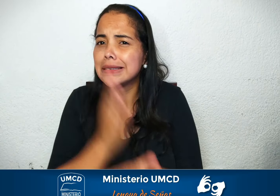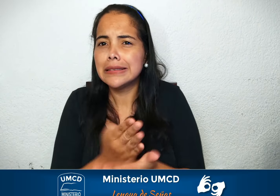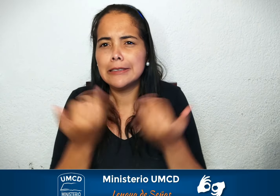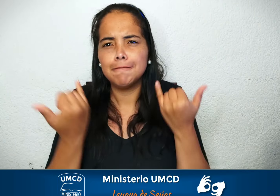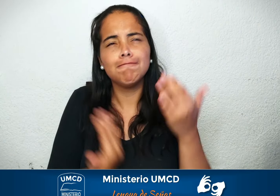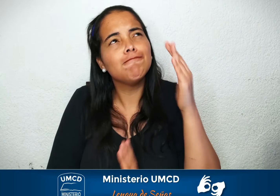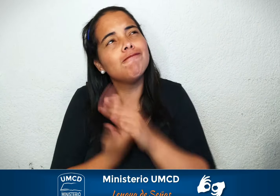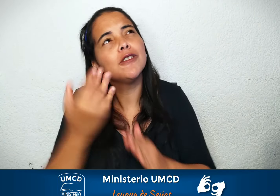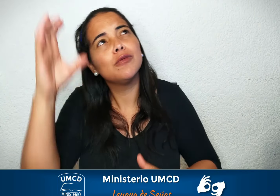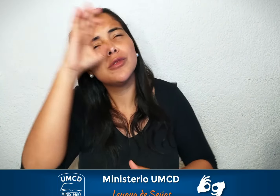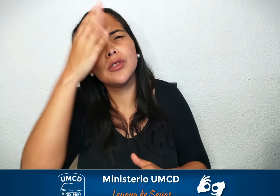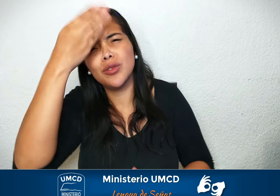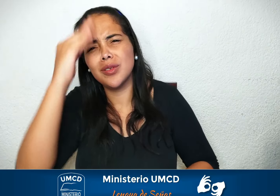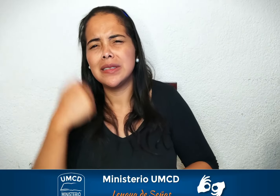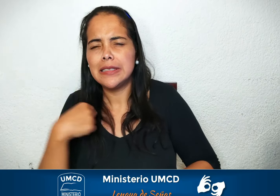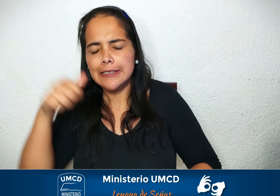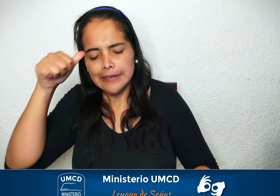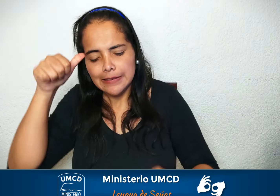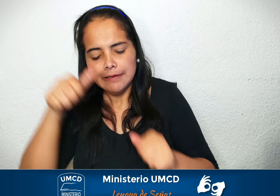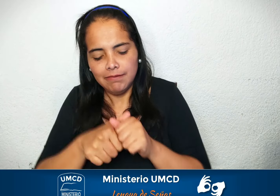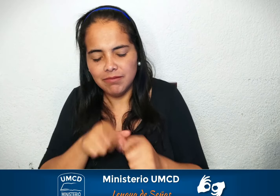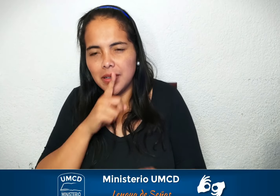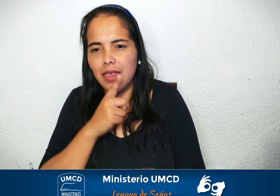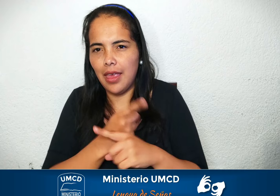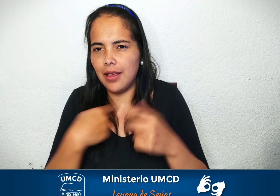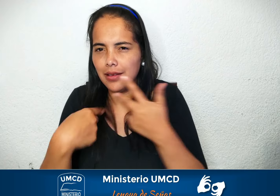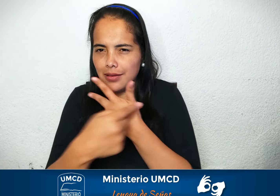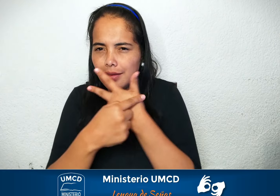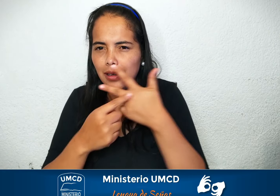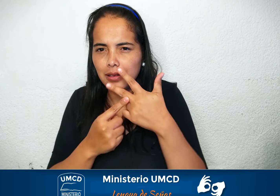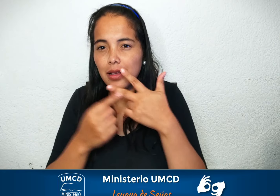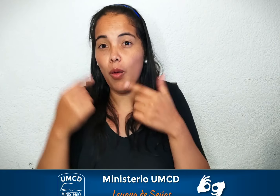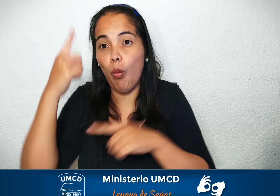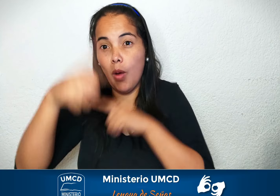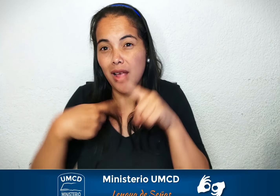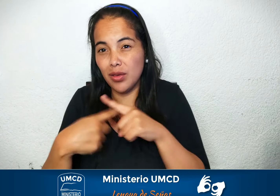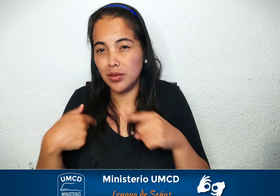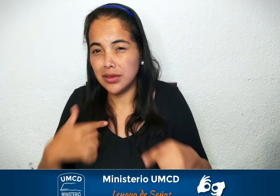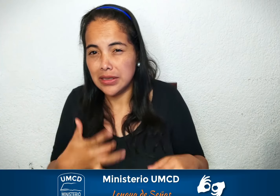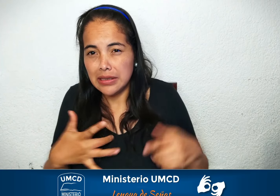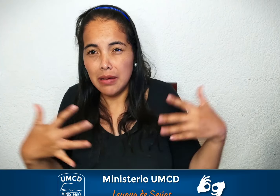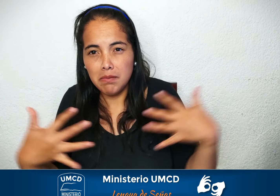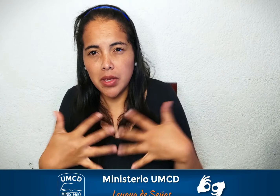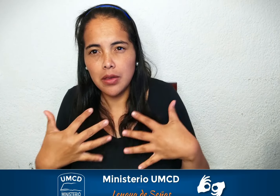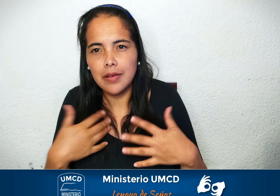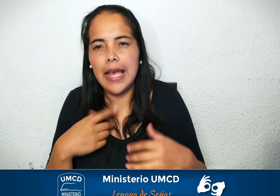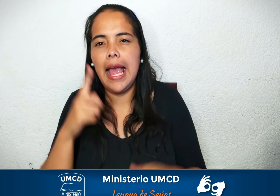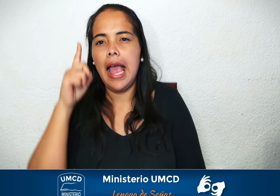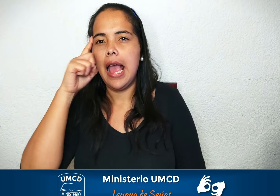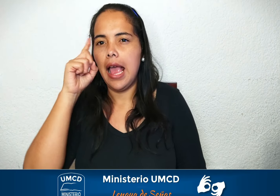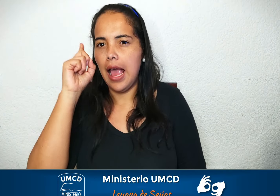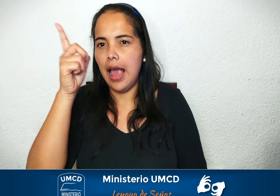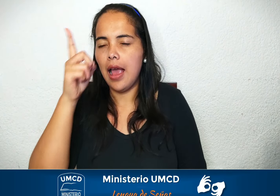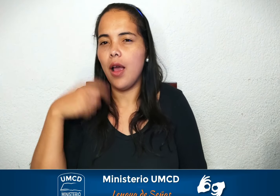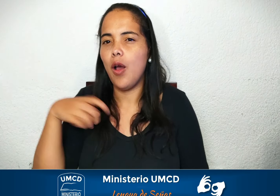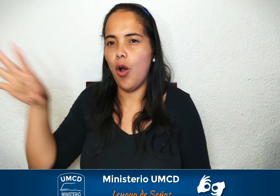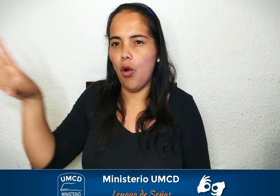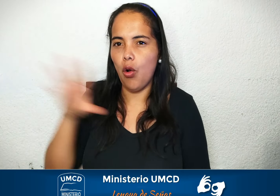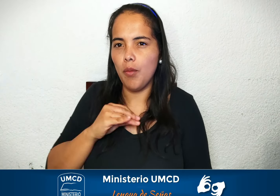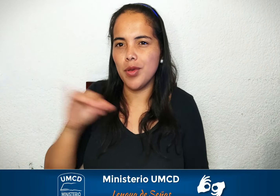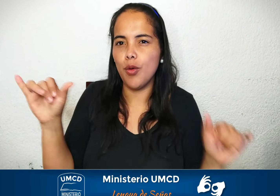y que el Espíritu de Dios nos ayude a recordar estas tres cosas cuando enfrentemos situaciones que